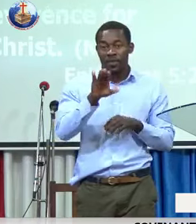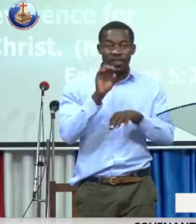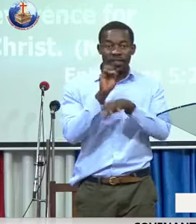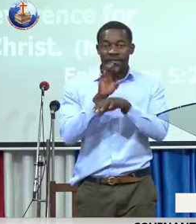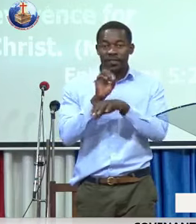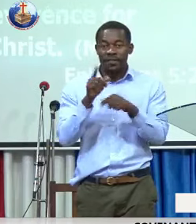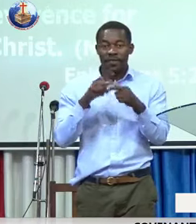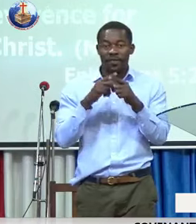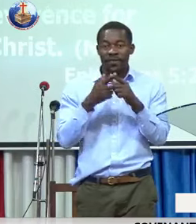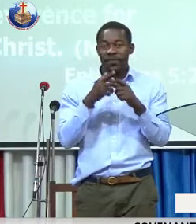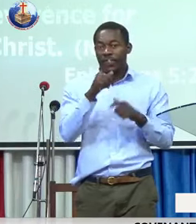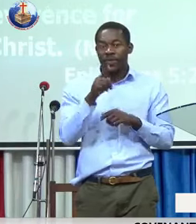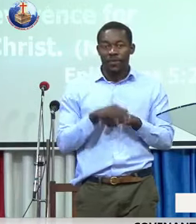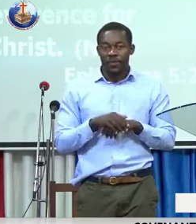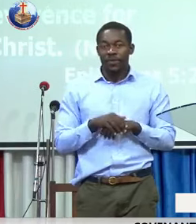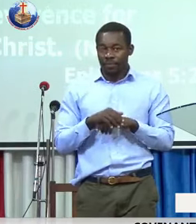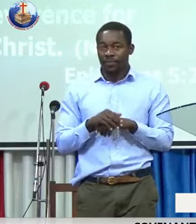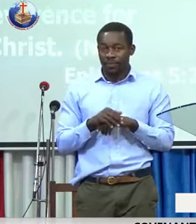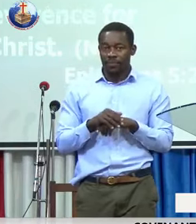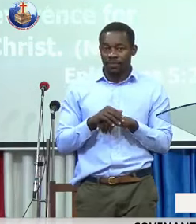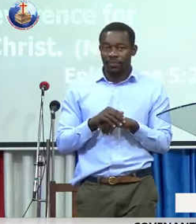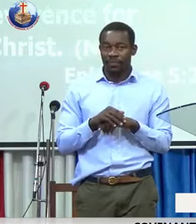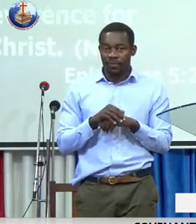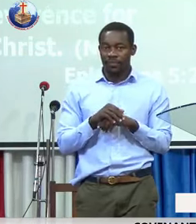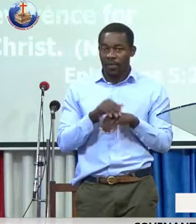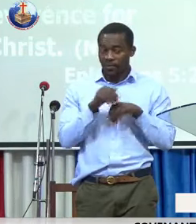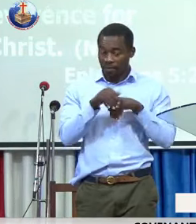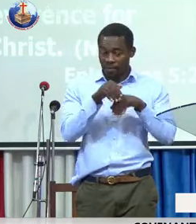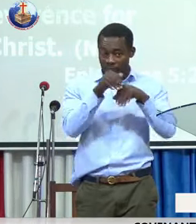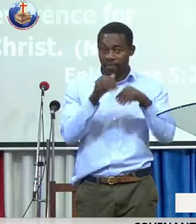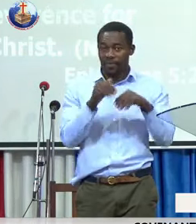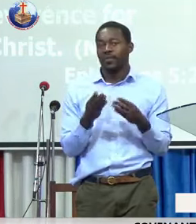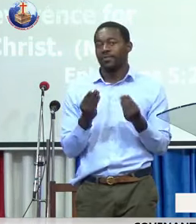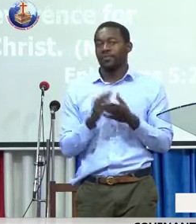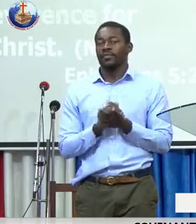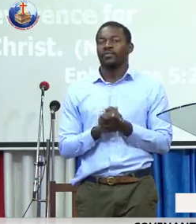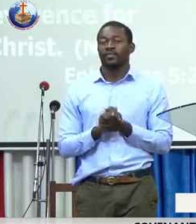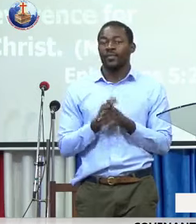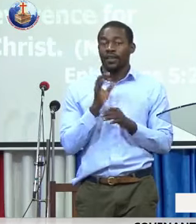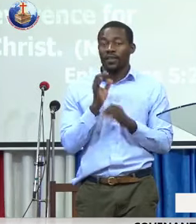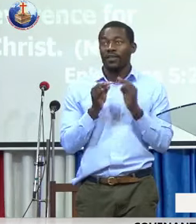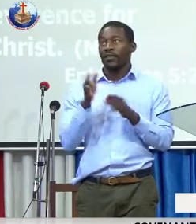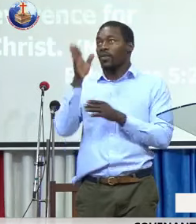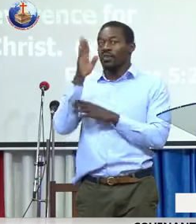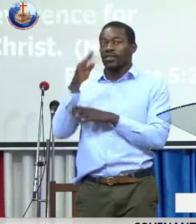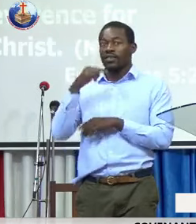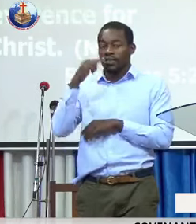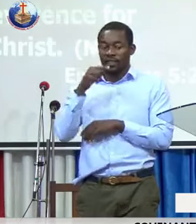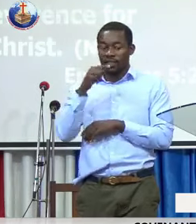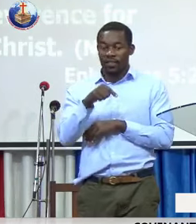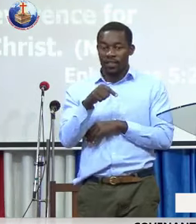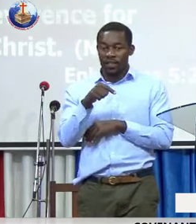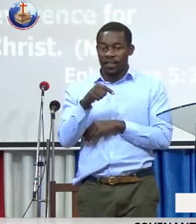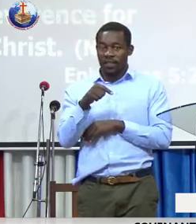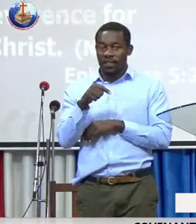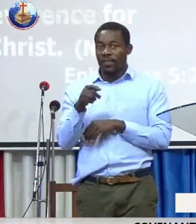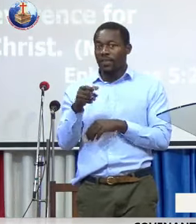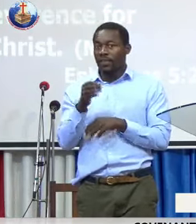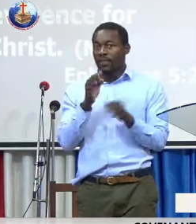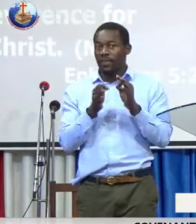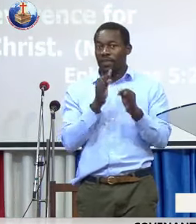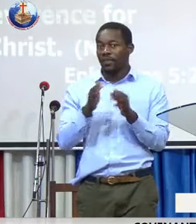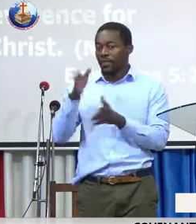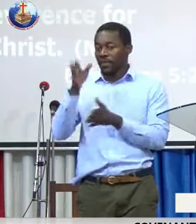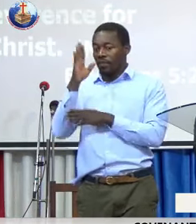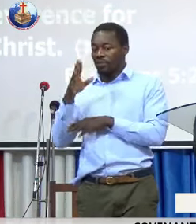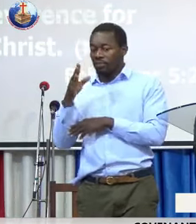Mungu nje ya ile sauti ambayo tunabeba moyoni mwetu. So if the Lord tells us something and we are not actively listening, the Lord will use our spouse